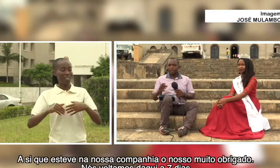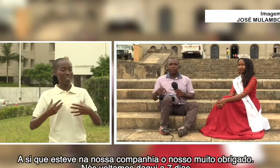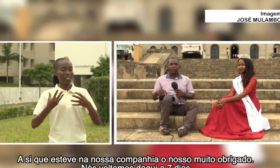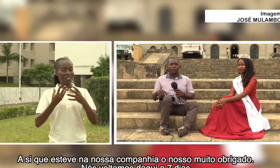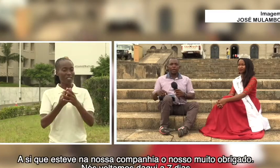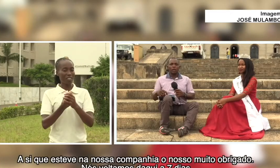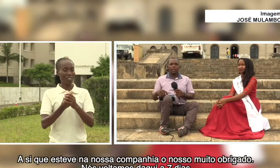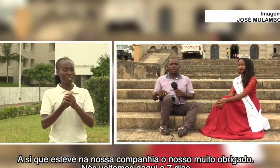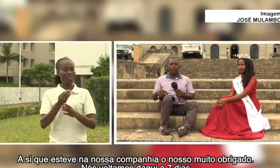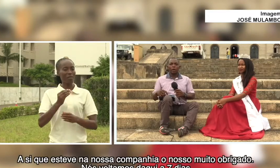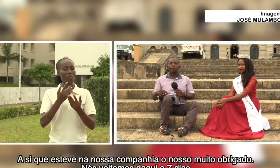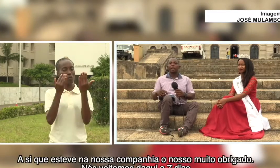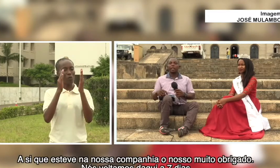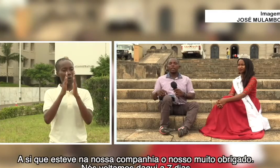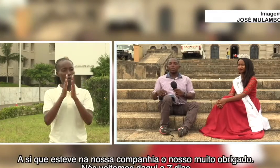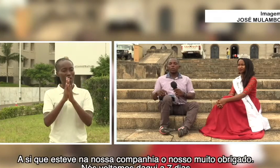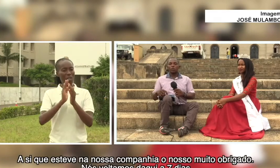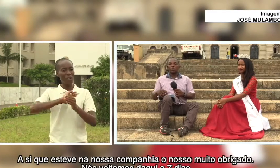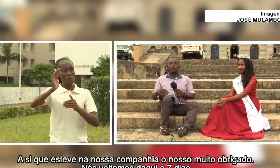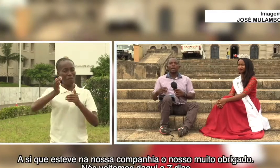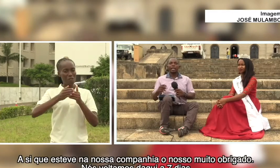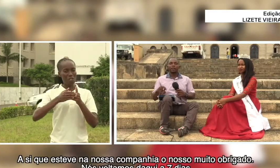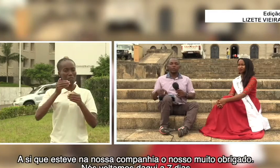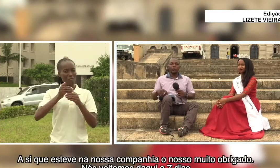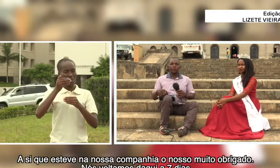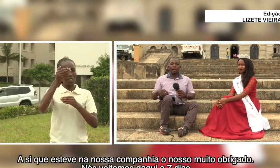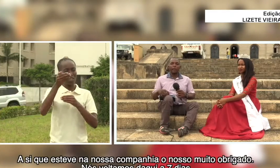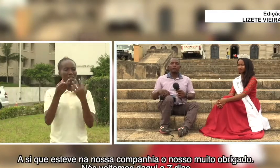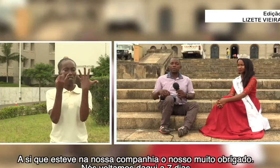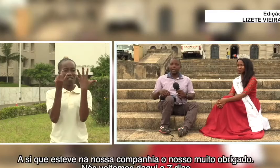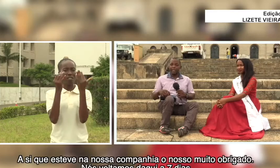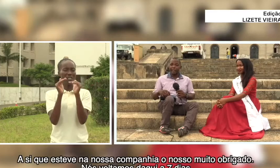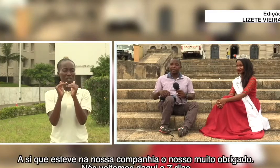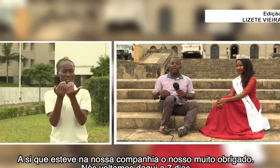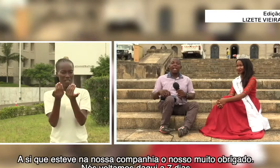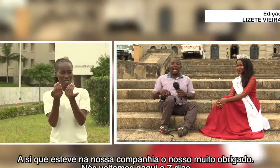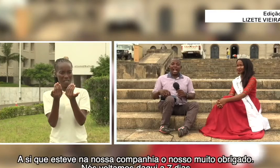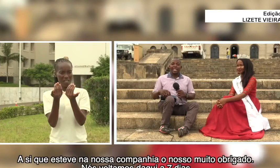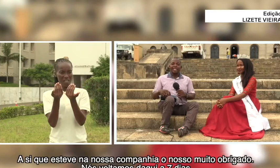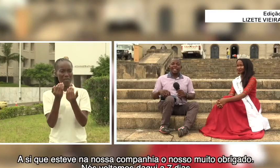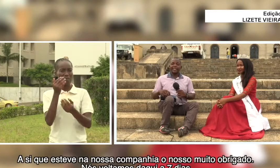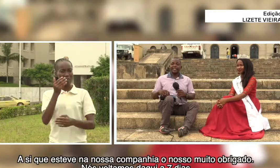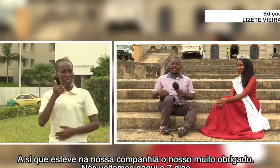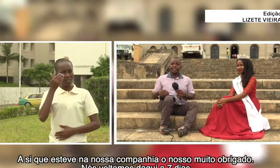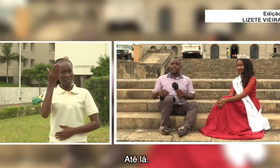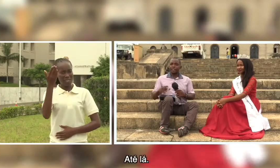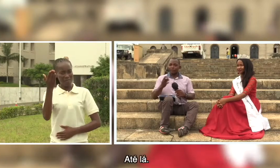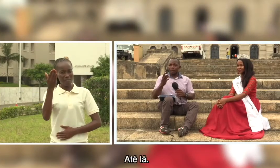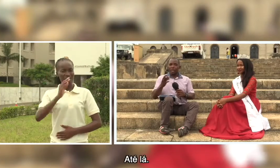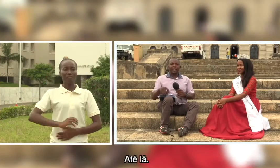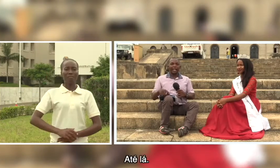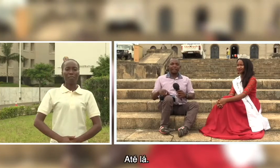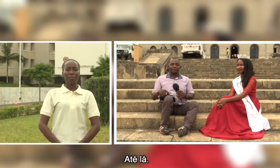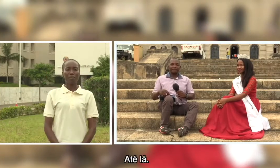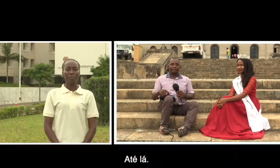Assim que esteve vir na nossa companhia. Muito obrigado! Nós voltamos daqui a sete dias. Até lá!